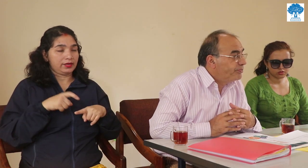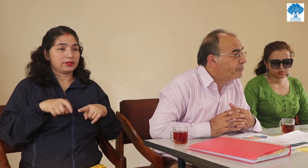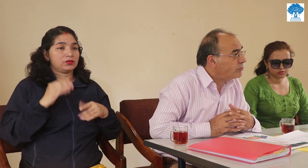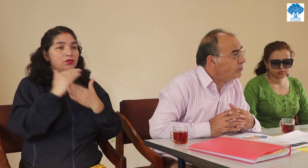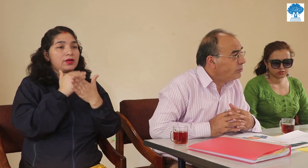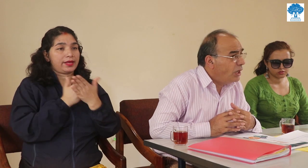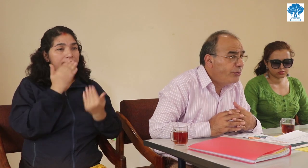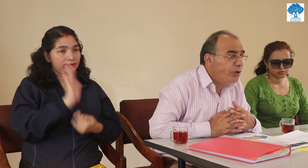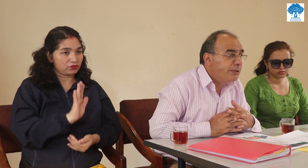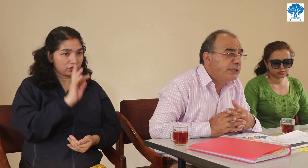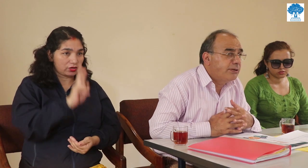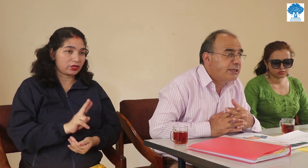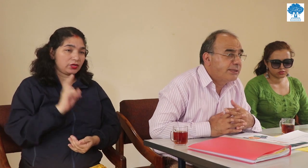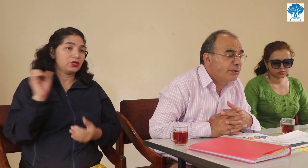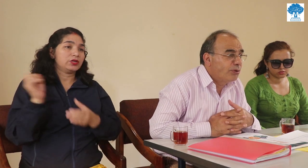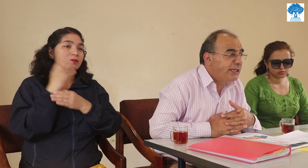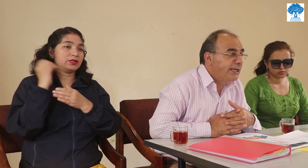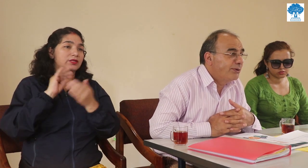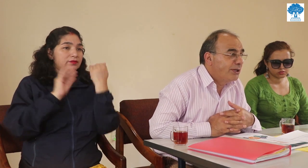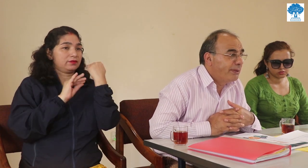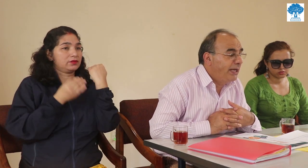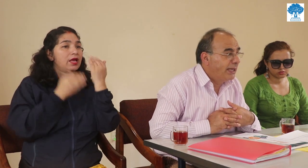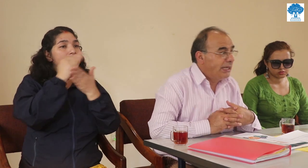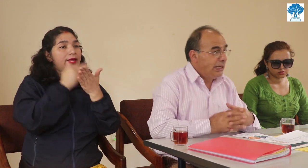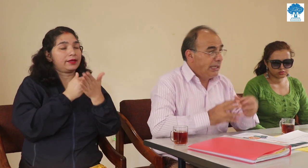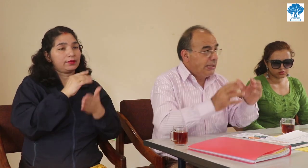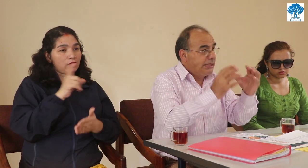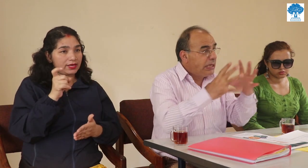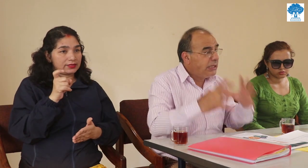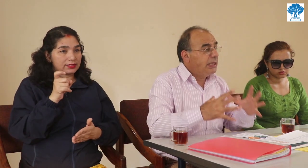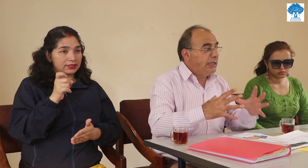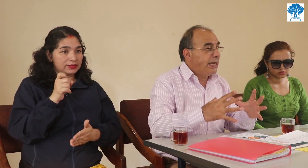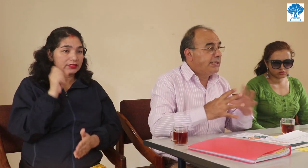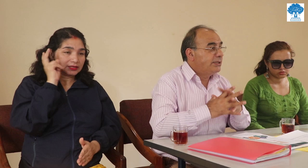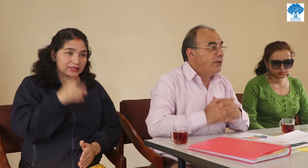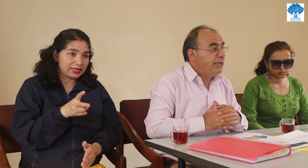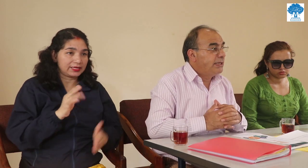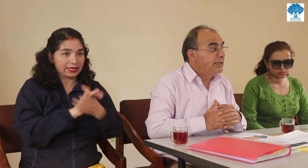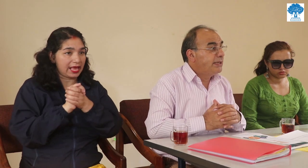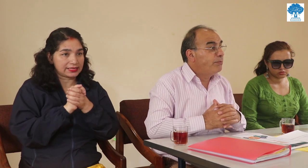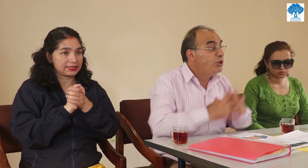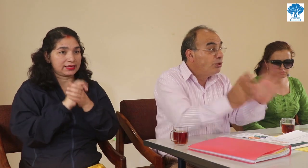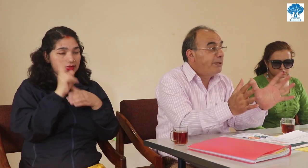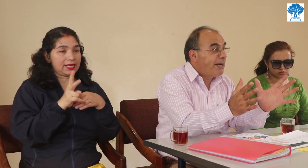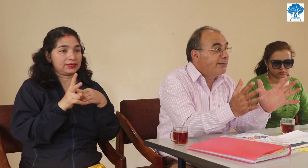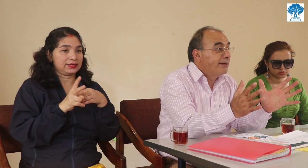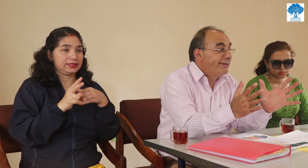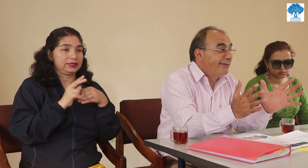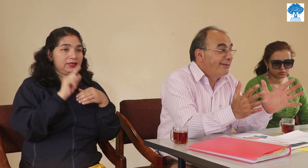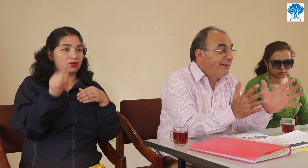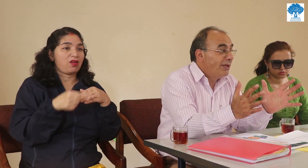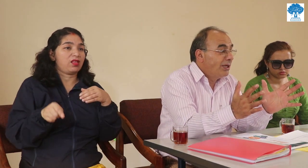छ. अब यो इमर्जेन्सी कन्ट्रासेप्सनको के देखिएको छ भने जहाँनिर एक्सेस छ त्यहाँनिर चाहिँ मिसयुज पनि भएको